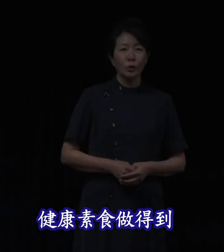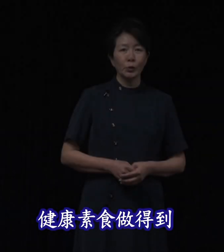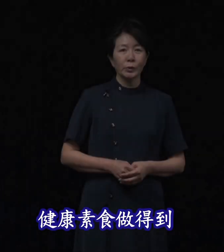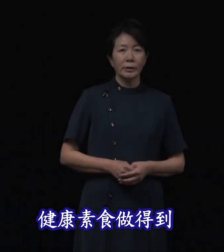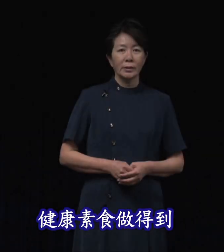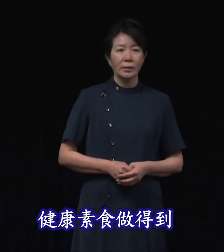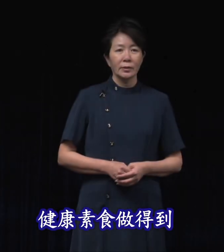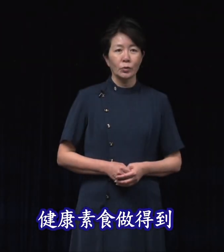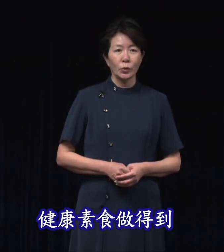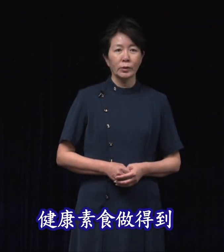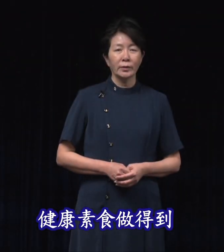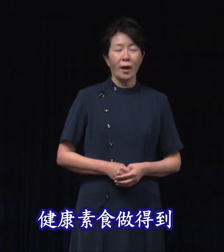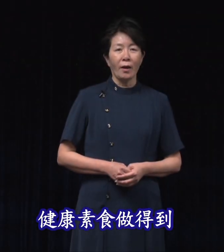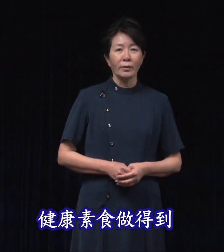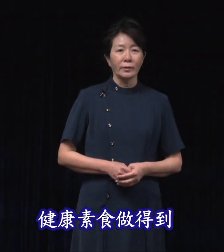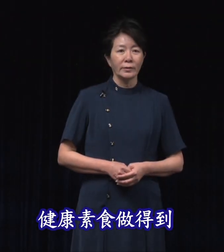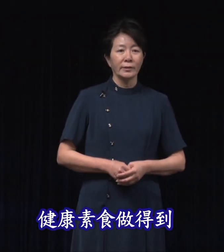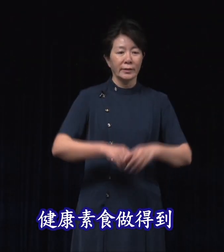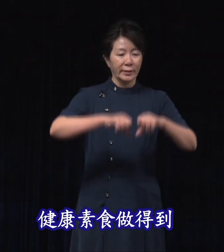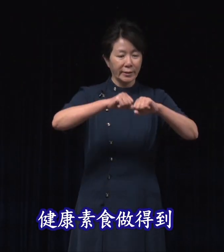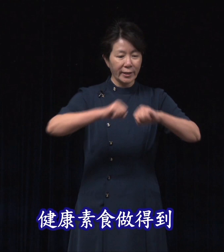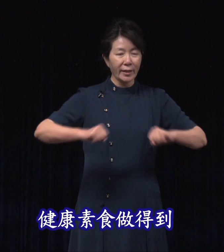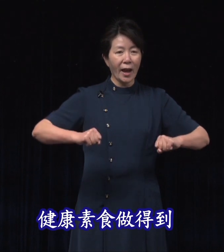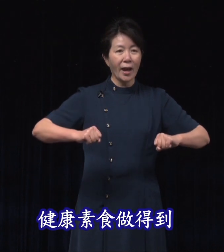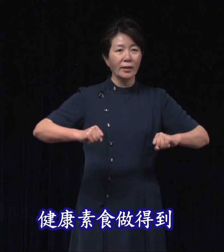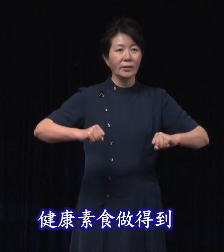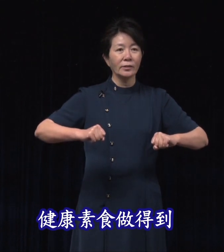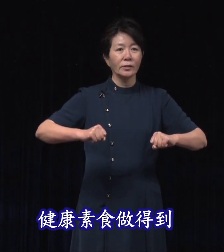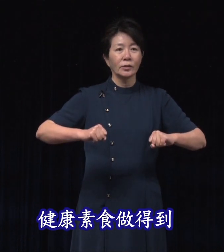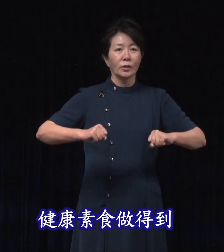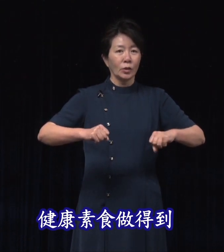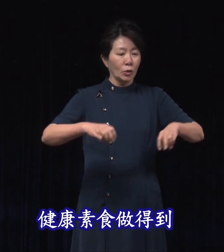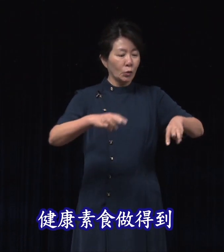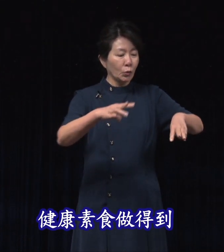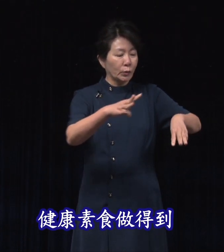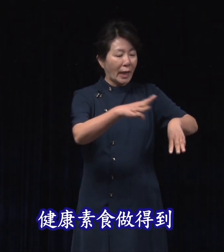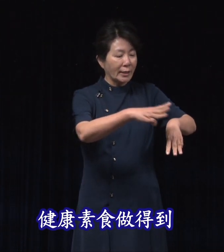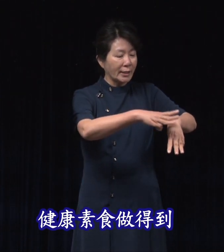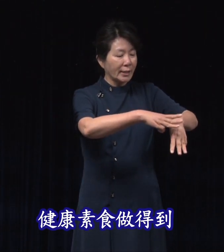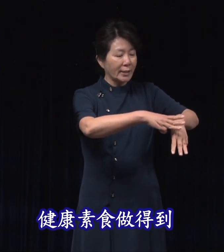素食做得到，健康素打字型，